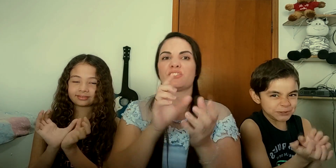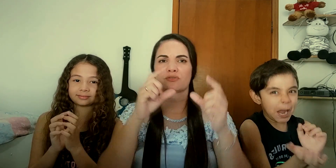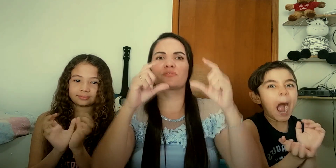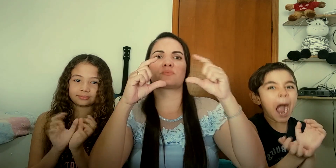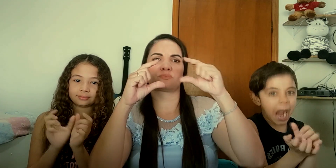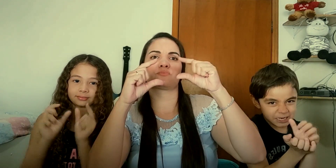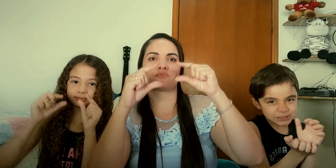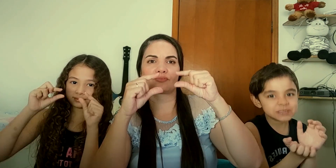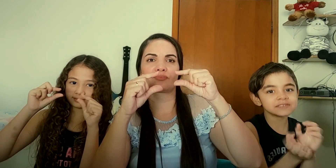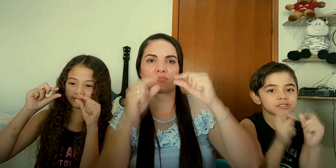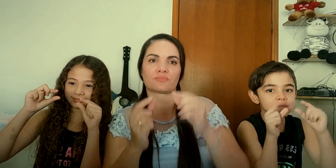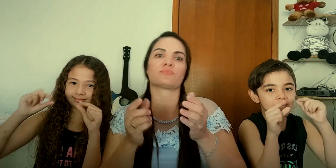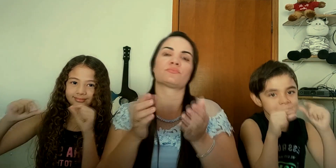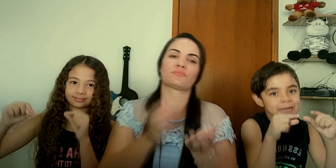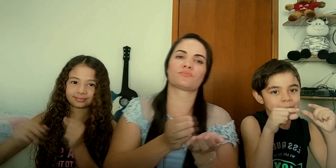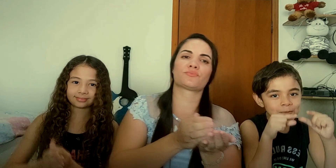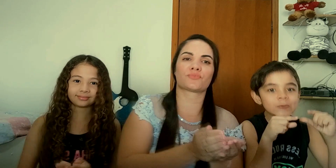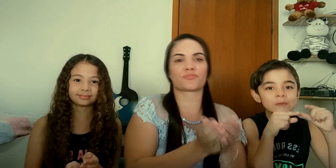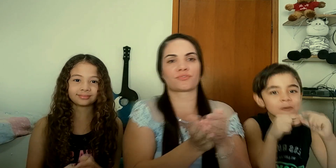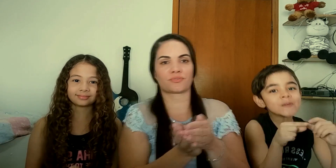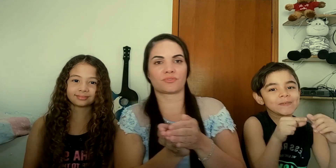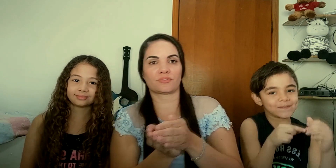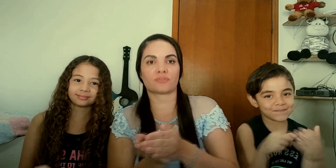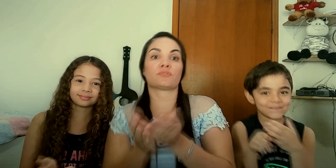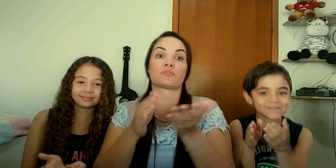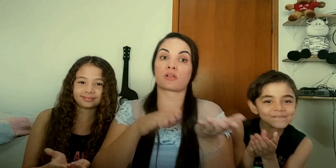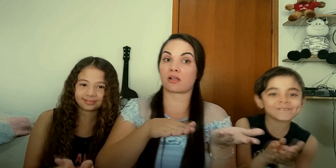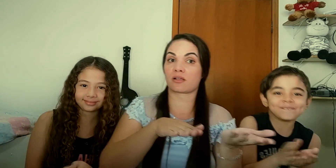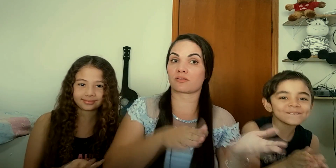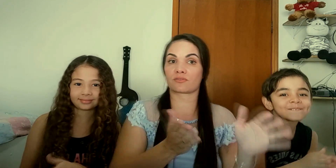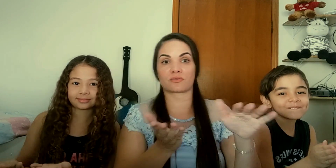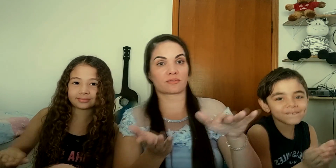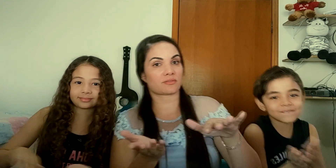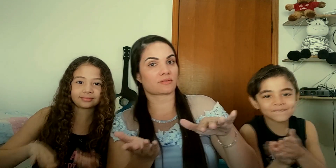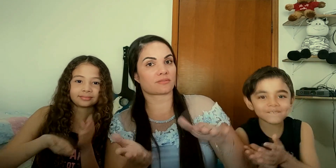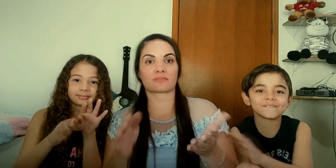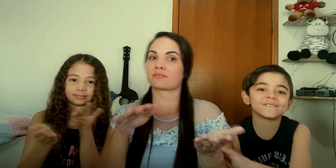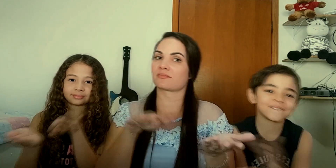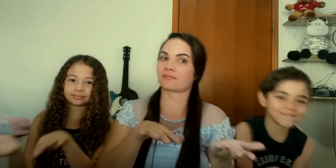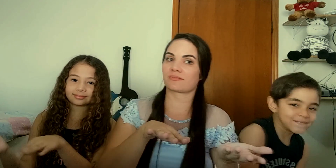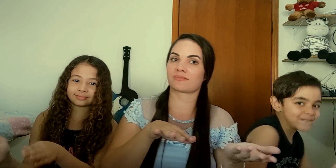E o bote dos indiozinhos quase, quase virou.